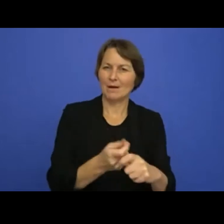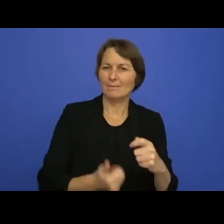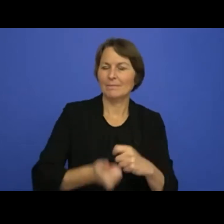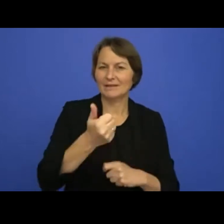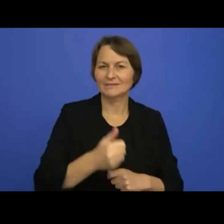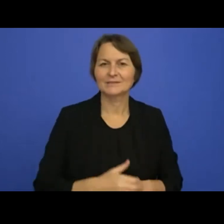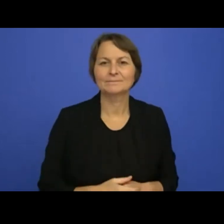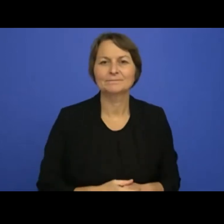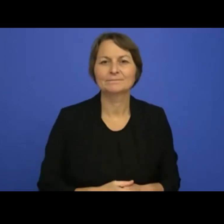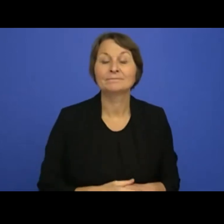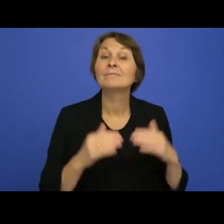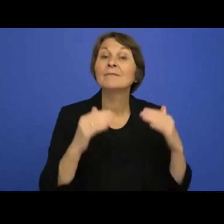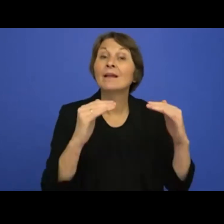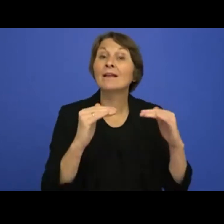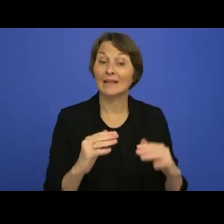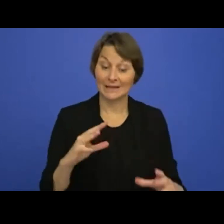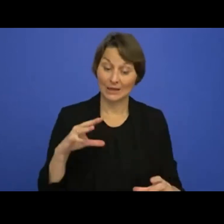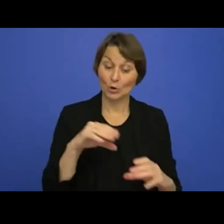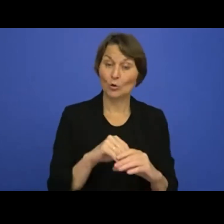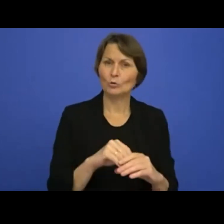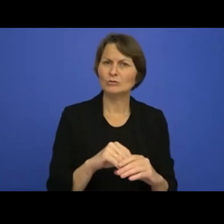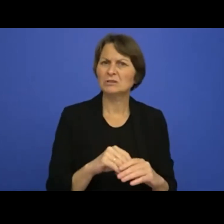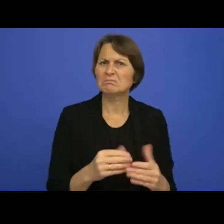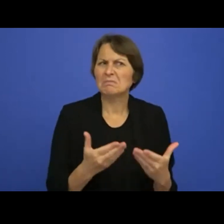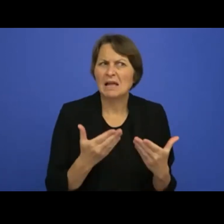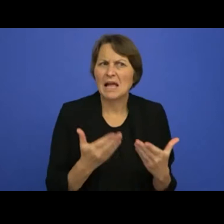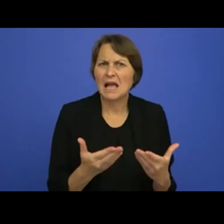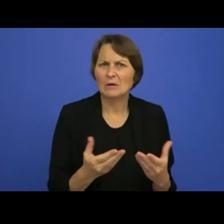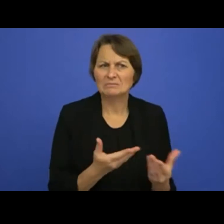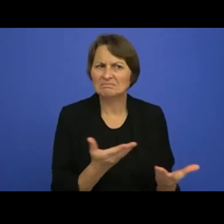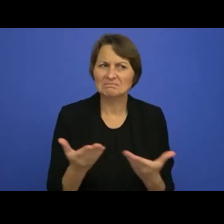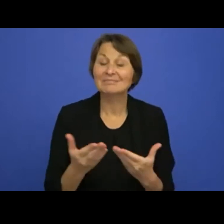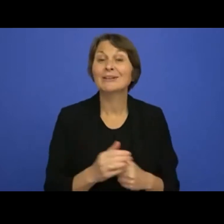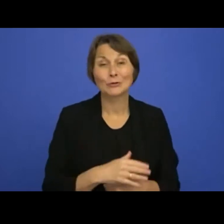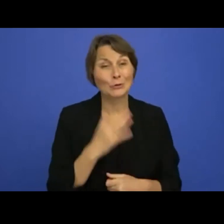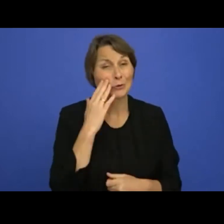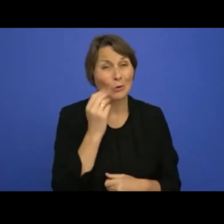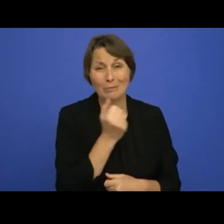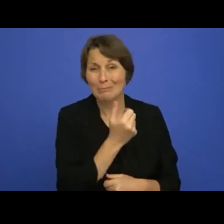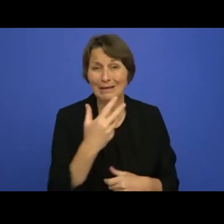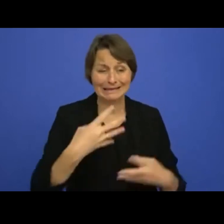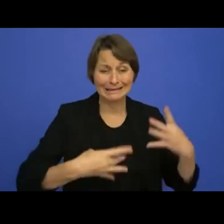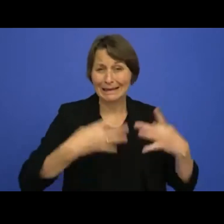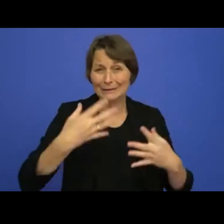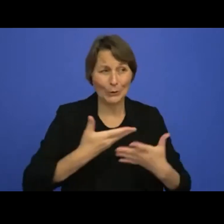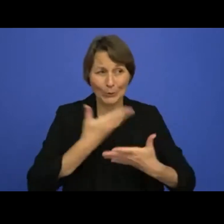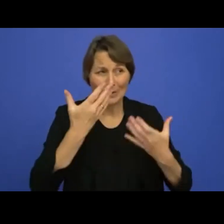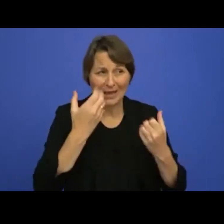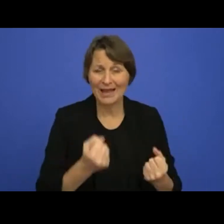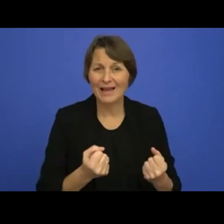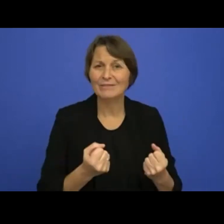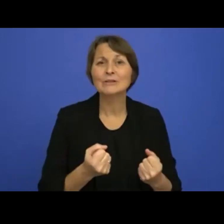On travaille également sur l'évaluation de l'inclusion. On manquait de données pour voir comment se situait